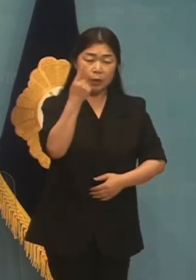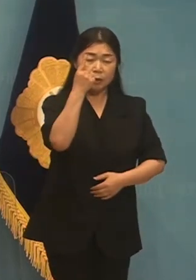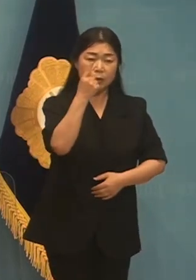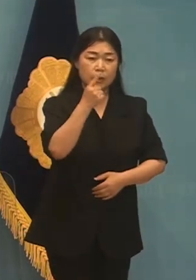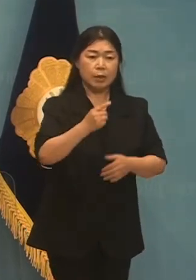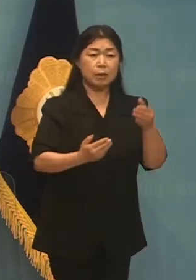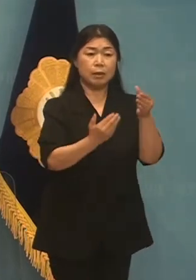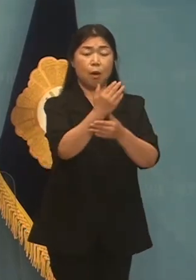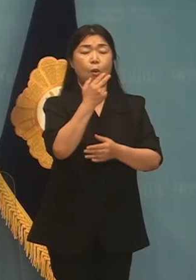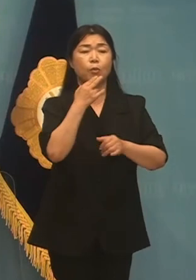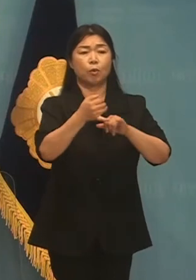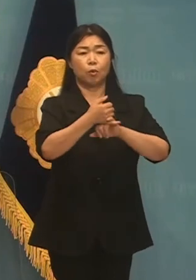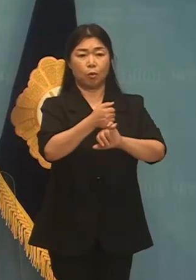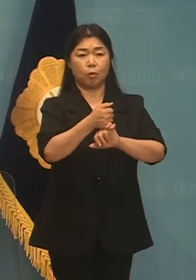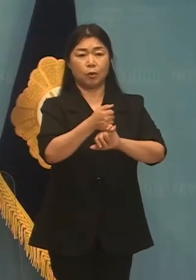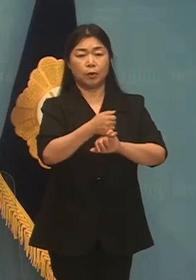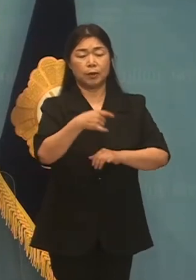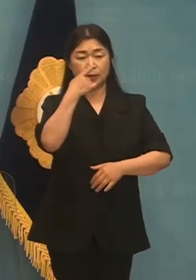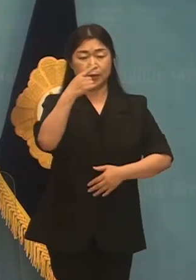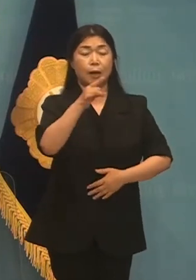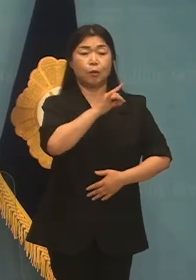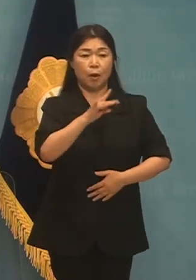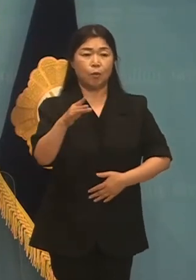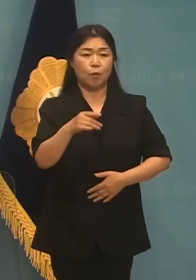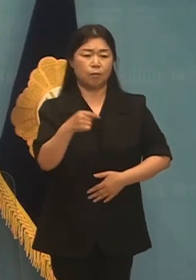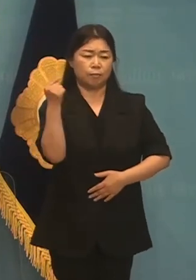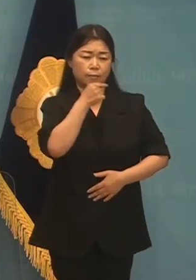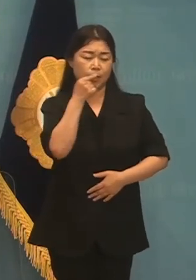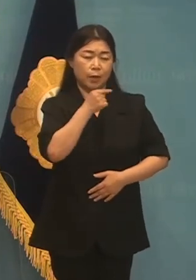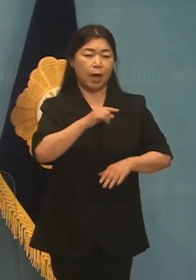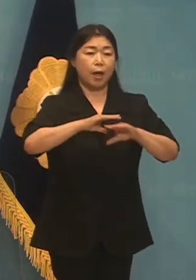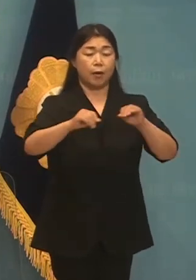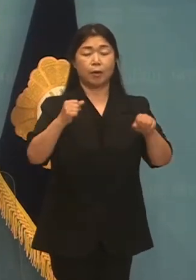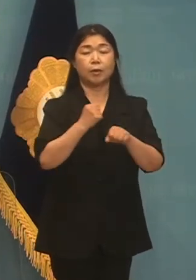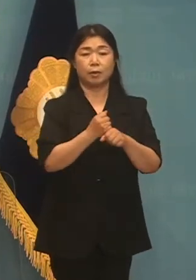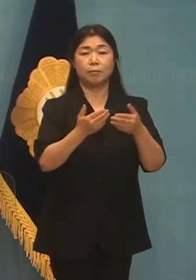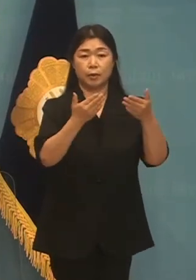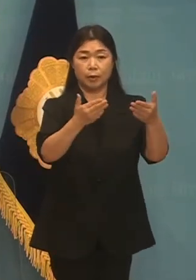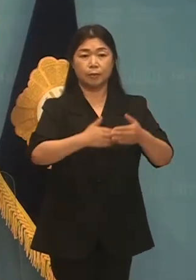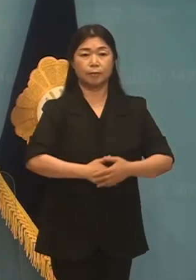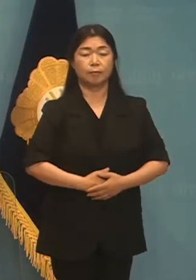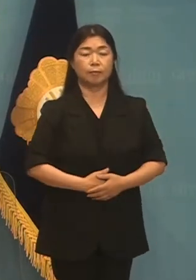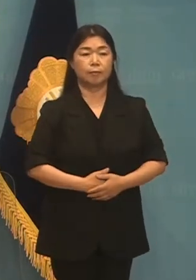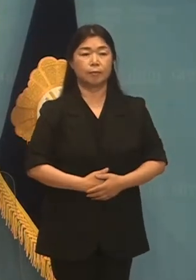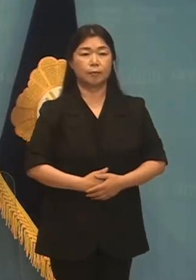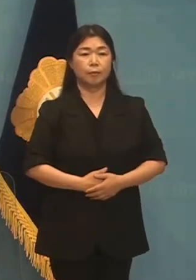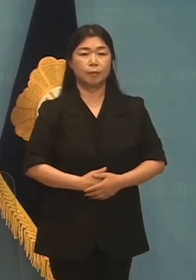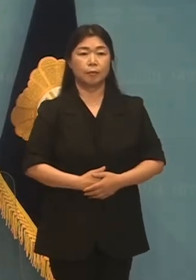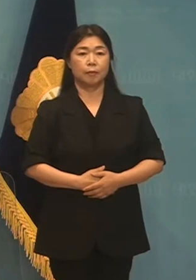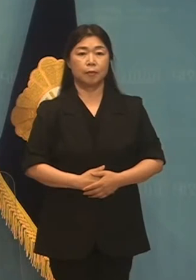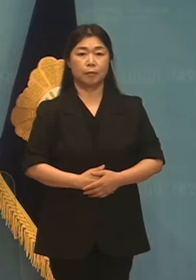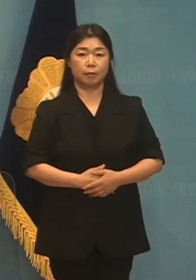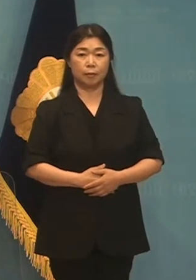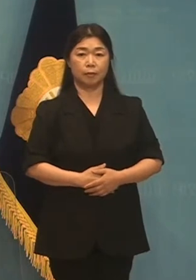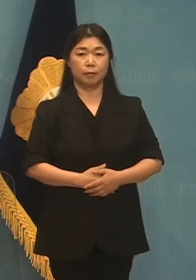사고가 발생하지 않도록 단호하고 엄정하게 대처하겠습니다.